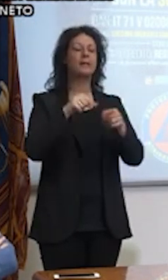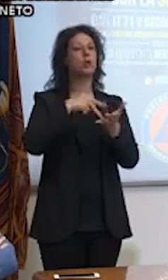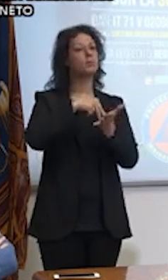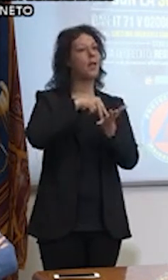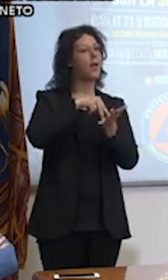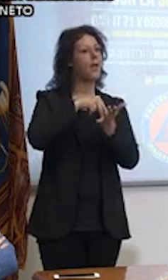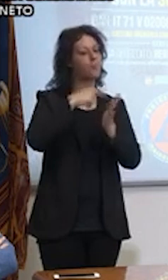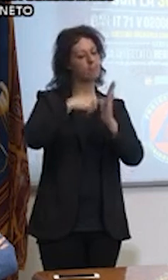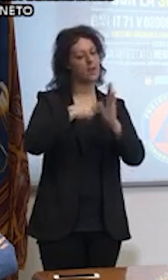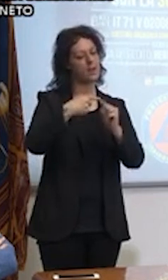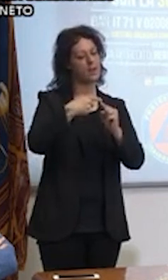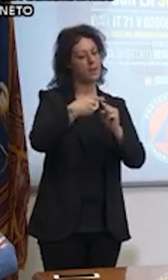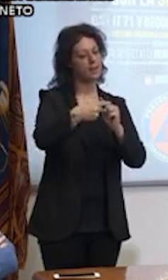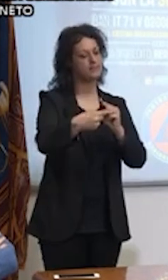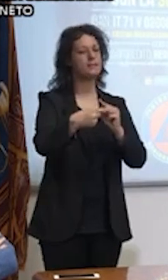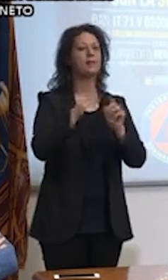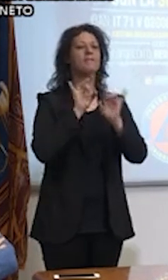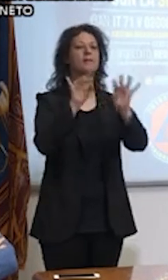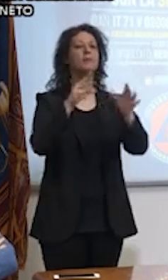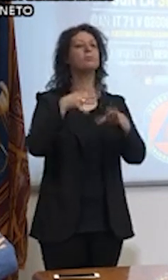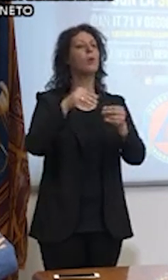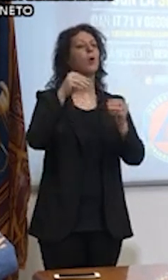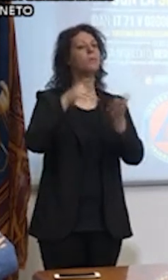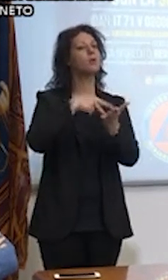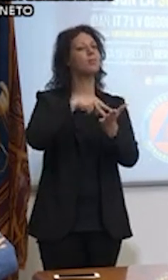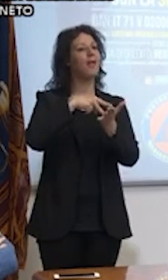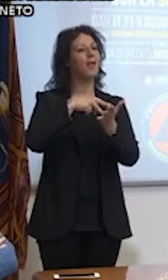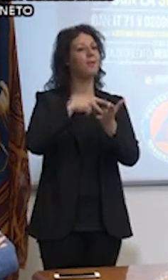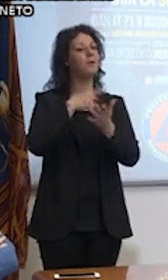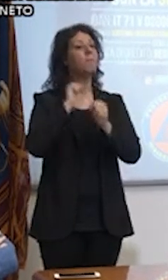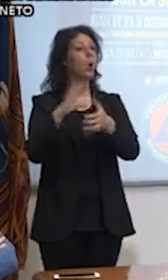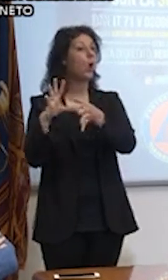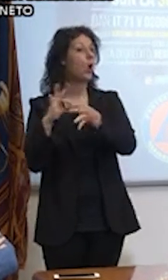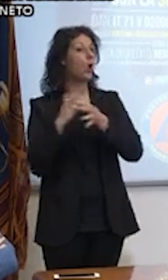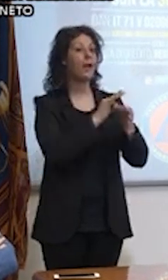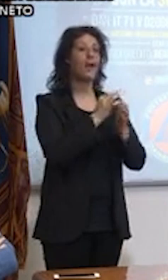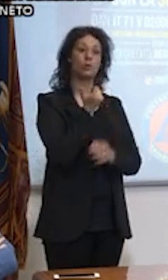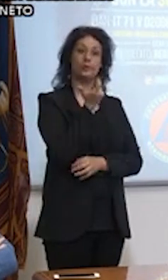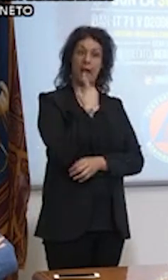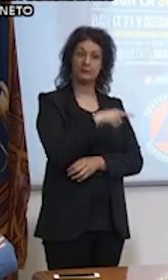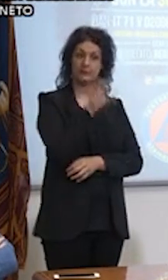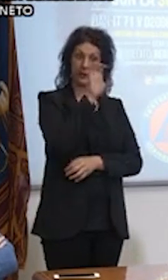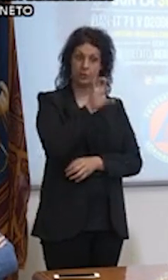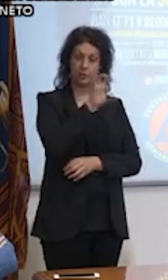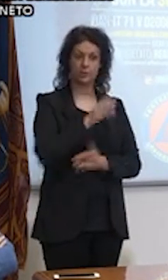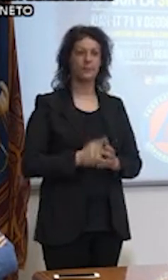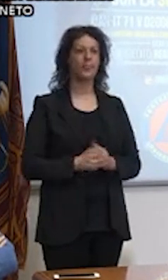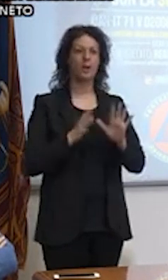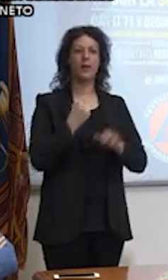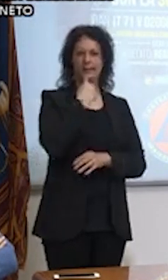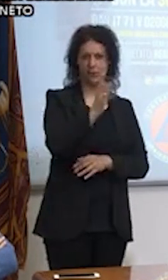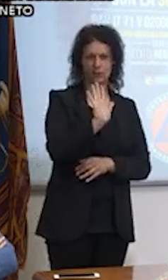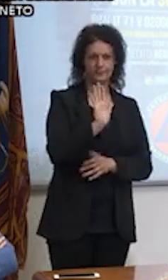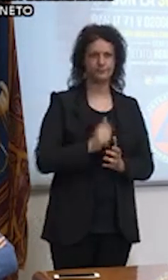mesi. È una cosa che risulta anche secondo il comitato scientifico della regione. Posso dire una roba che magari farà incazzare qualcuno? Se perde forza